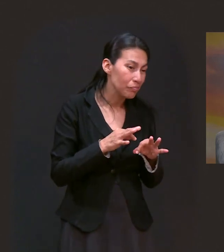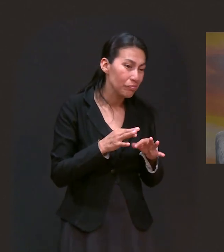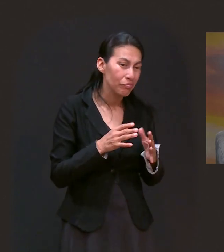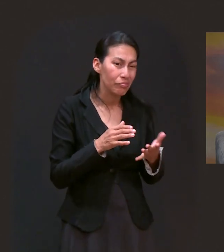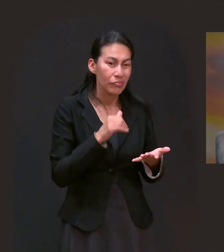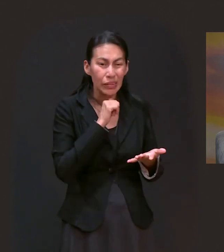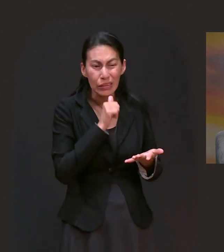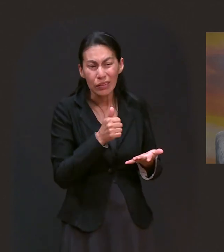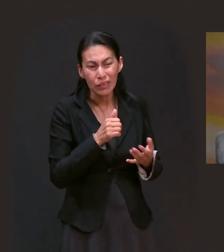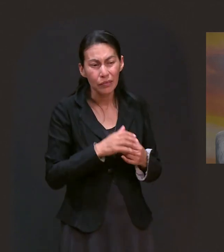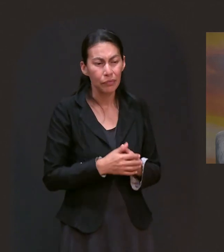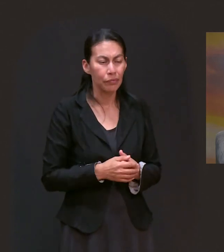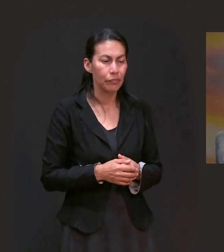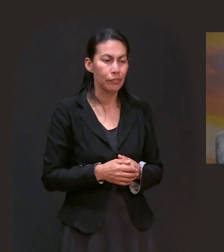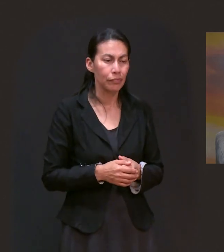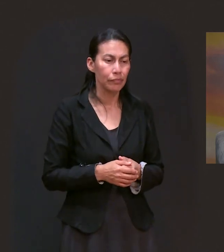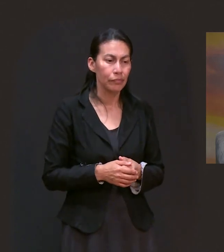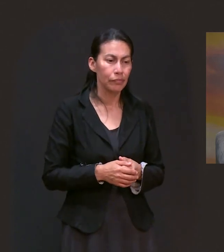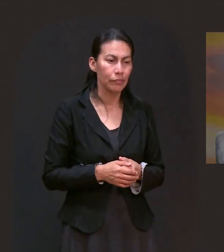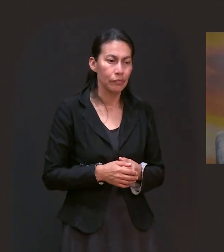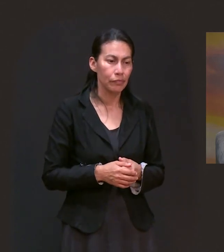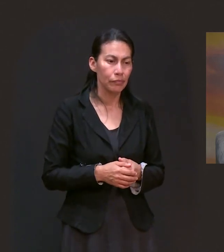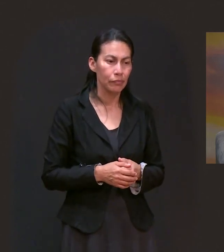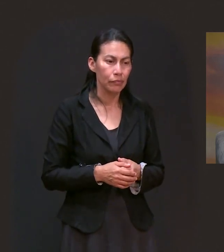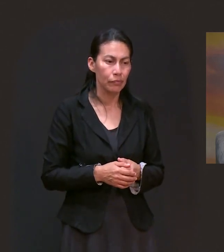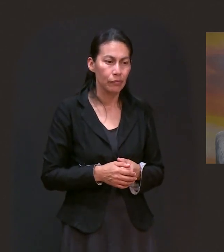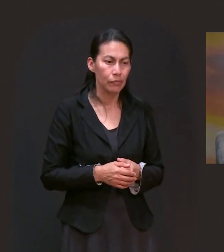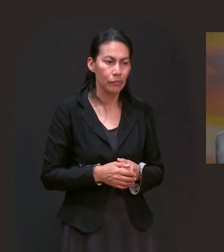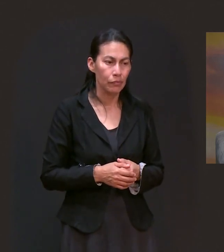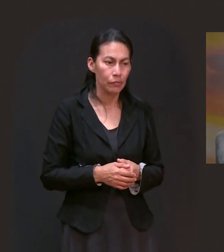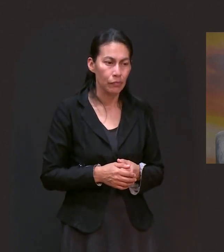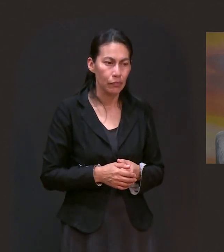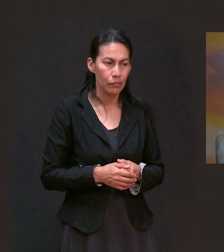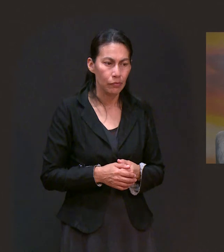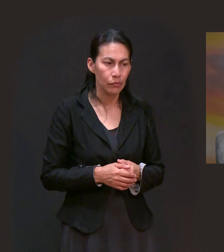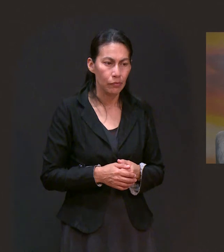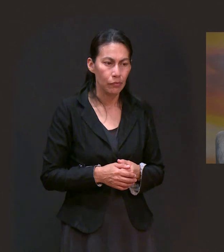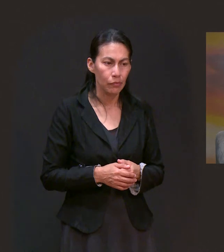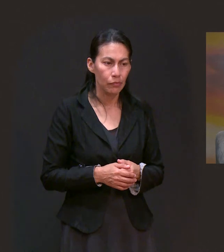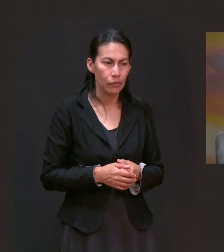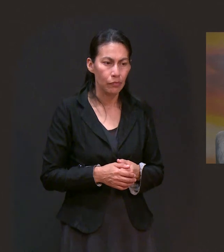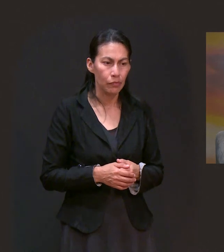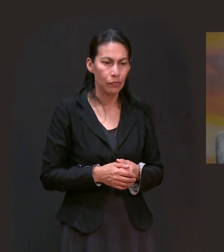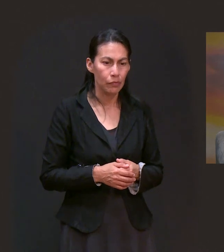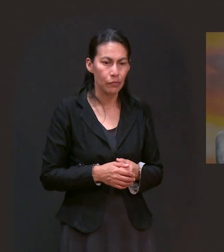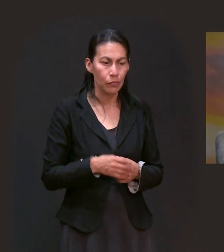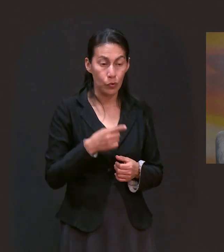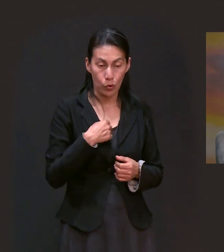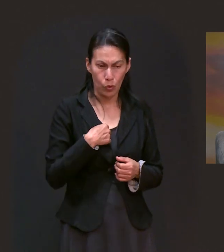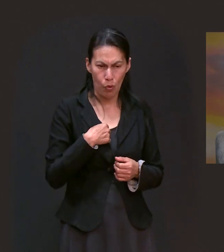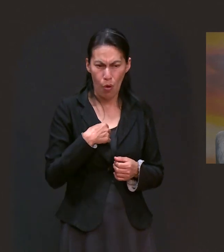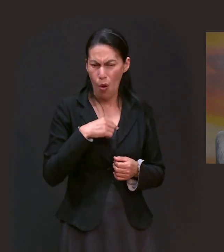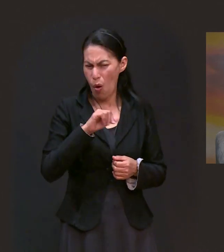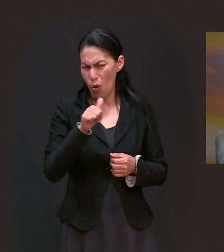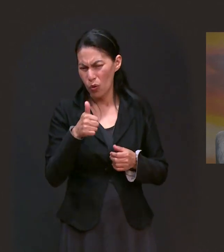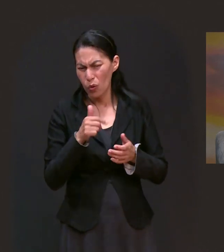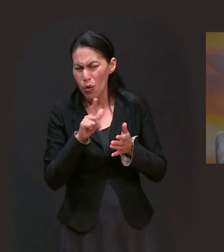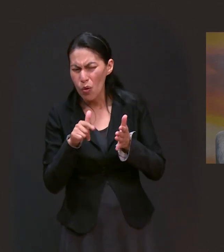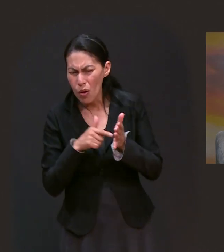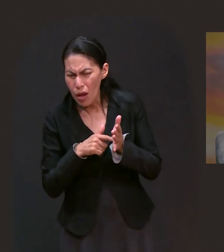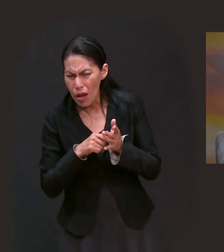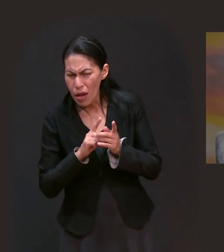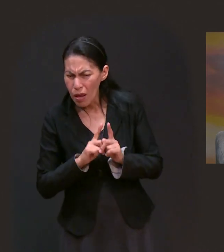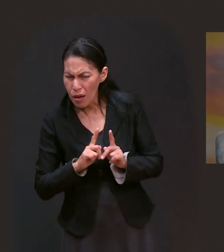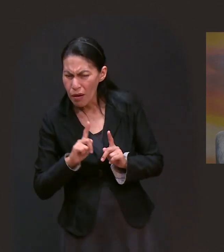bueno ninguna de las dos era pero me llamaron ese viernes es más estaba yendo a otro lugar para